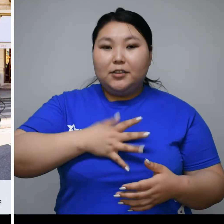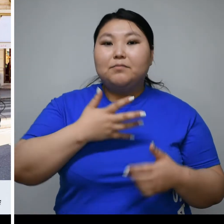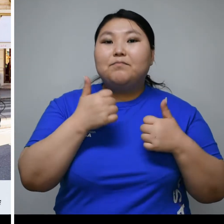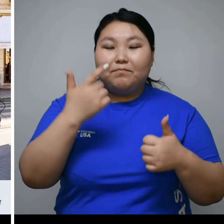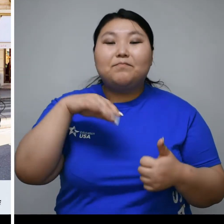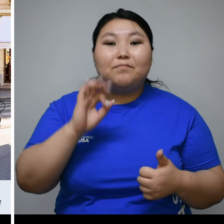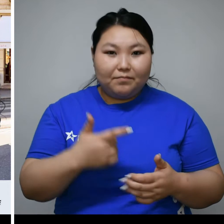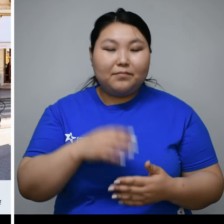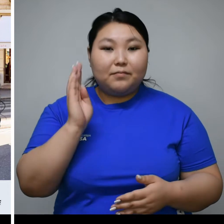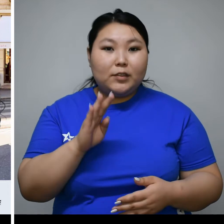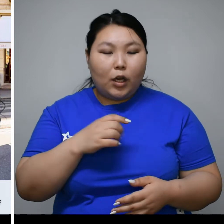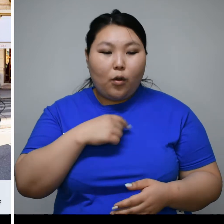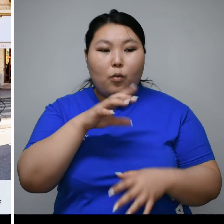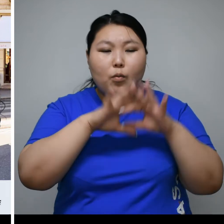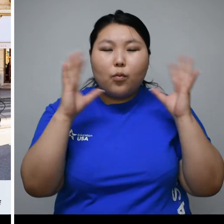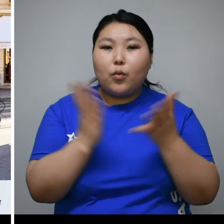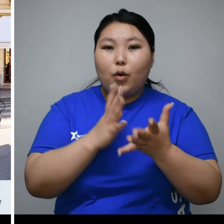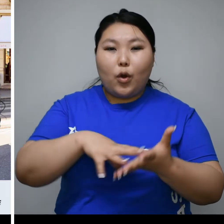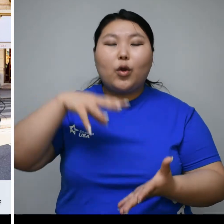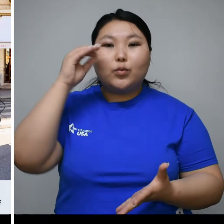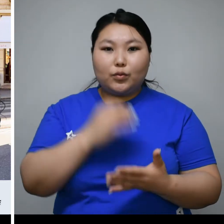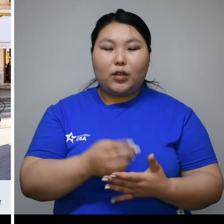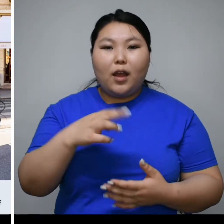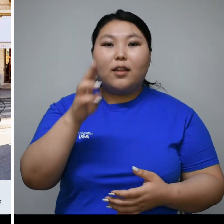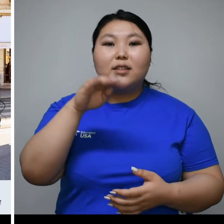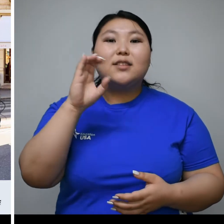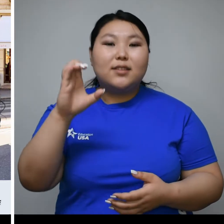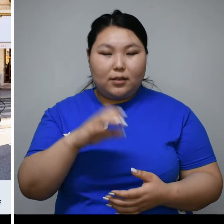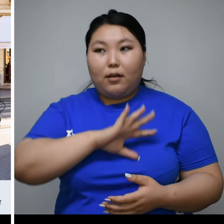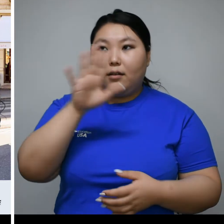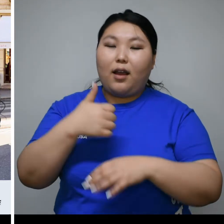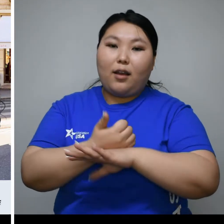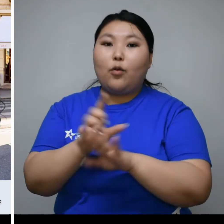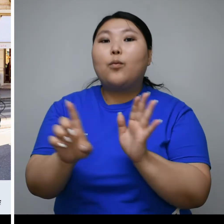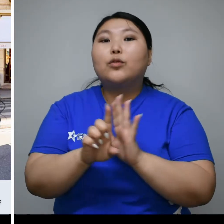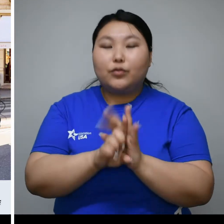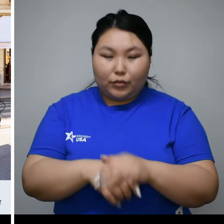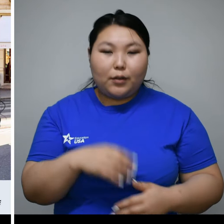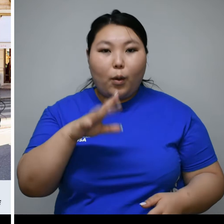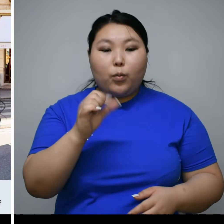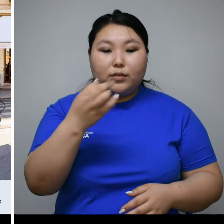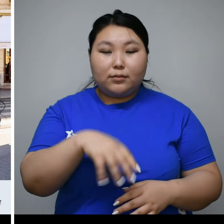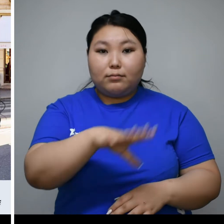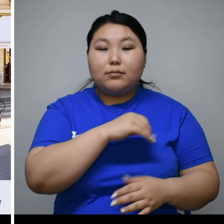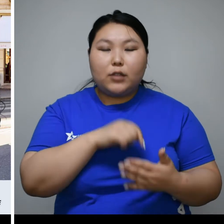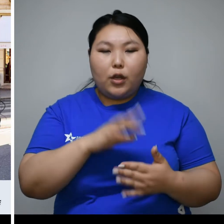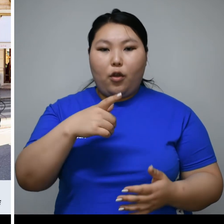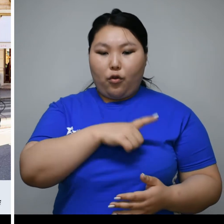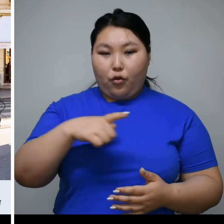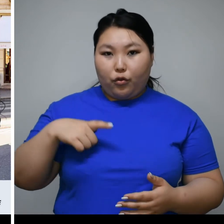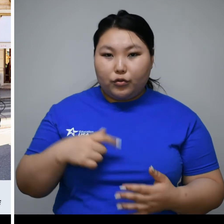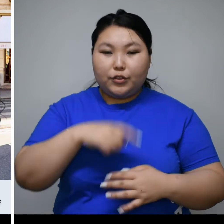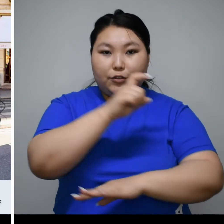вик байдаг. Тийм болохоор ерөнхийдөө бүх оюутнууд маань дисэрүү аялах боломжтой. За тэгээд бусдаар болвол яг